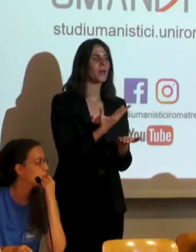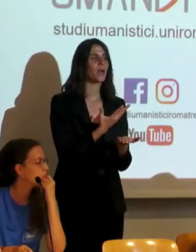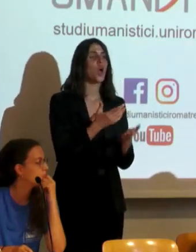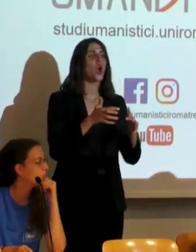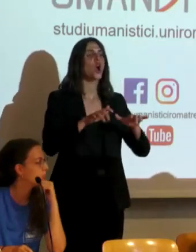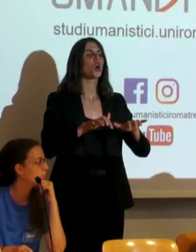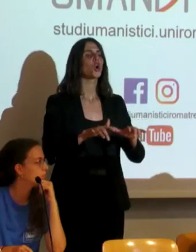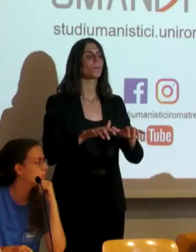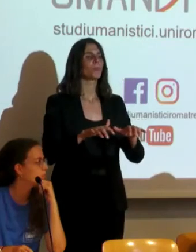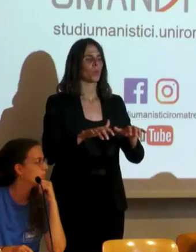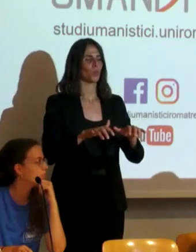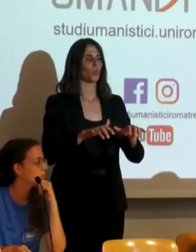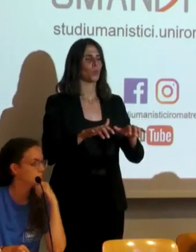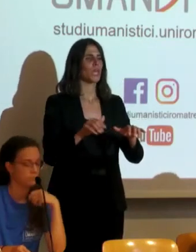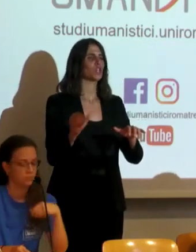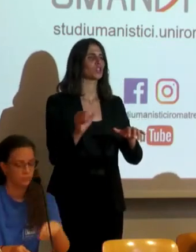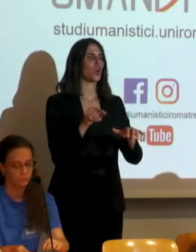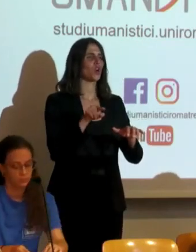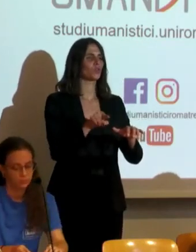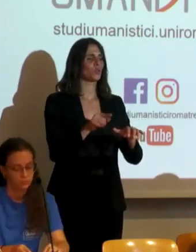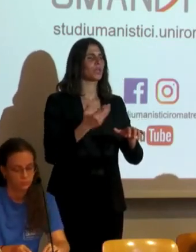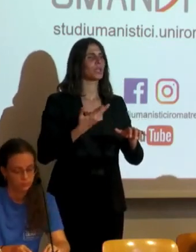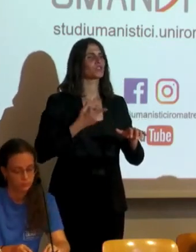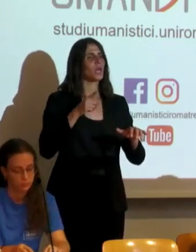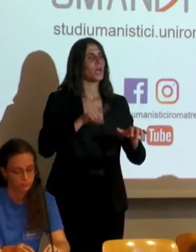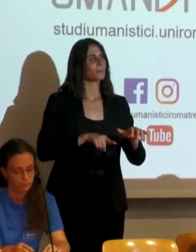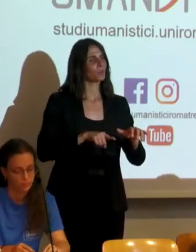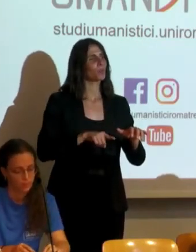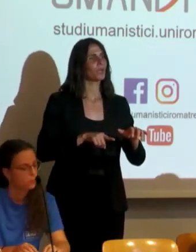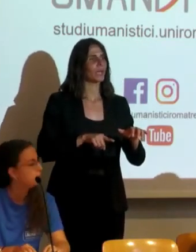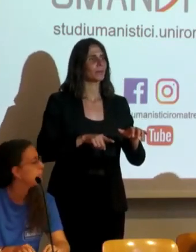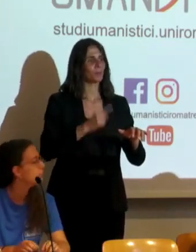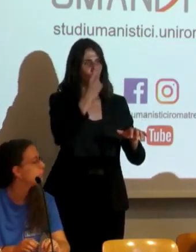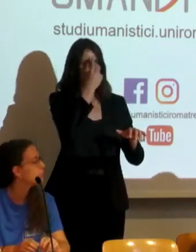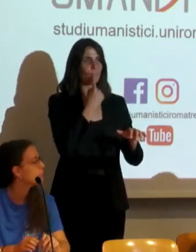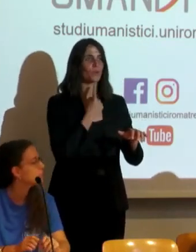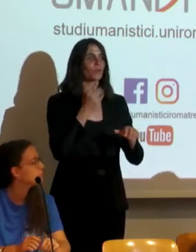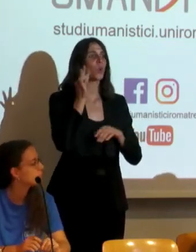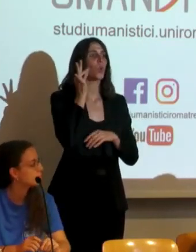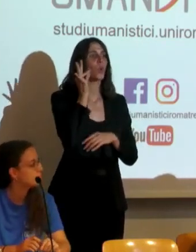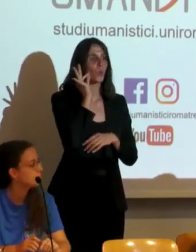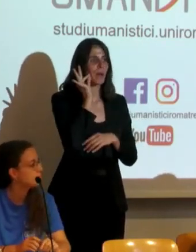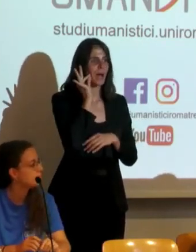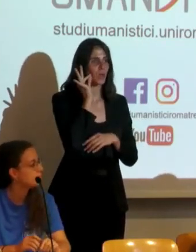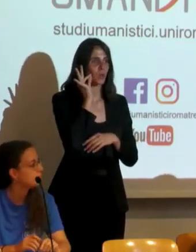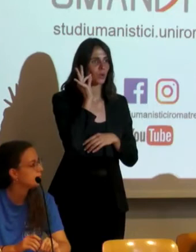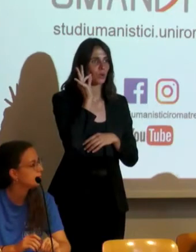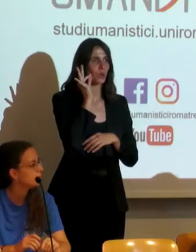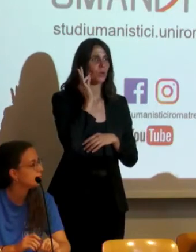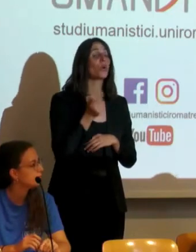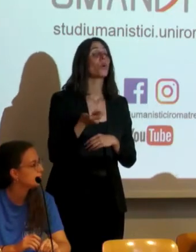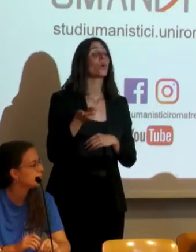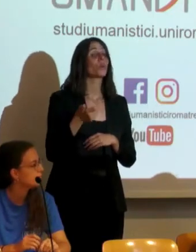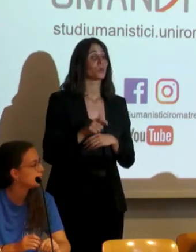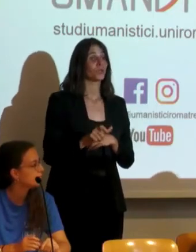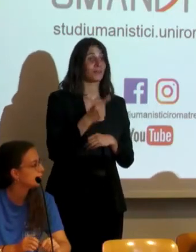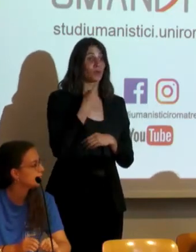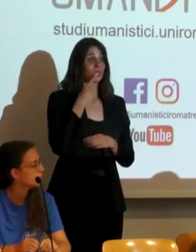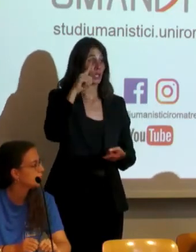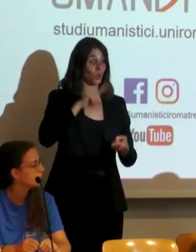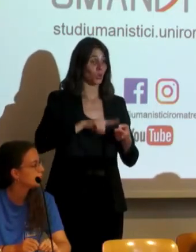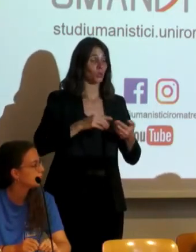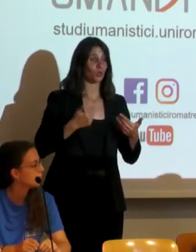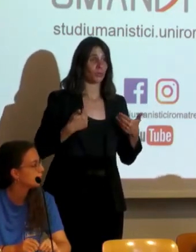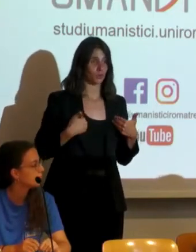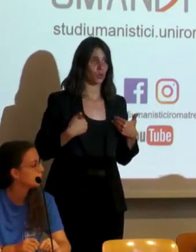lato umano, no? Devono tenere in conto, diciamo, di questa caratteristica del consumatore, no? Del